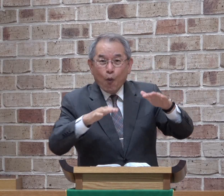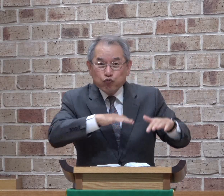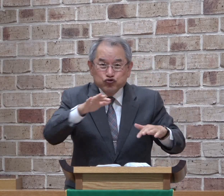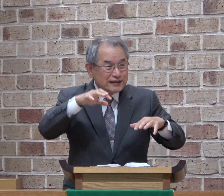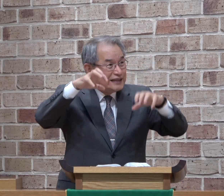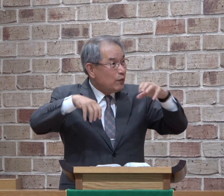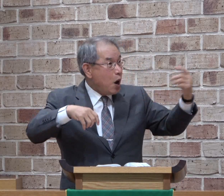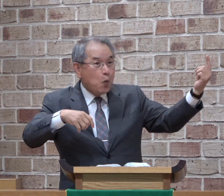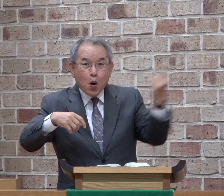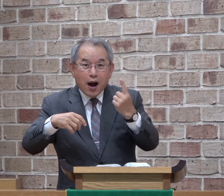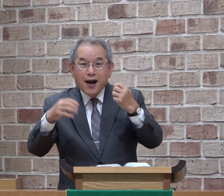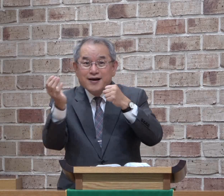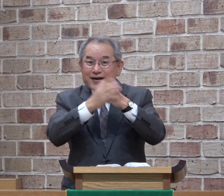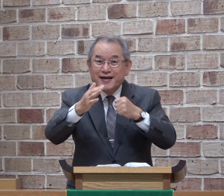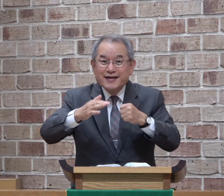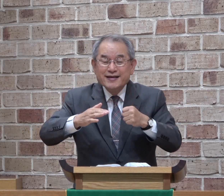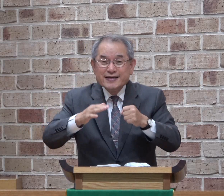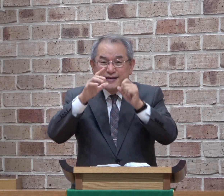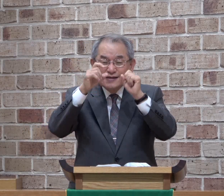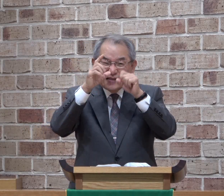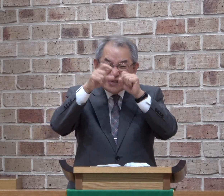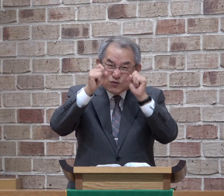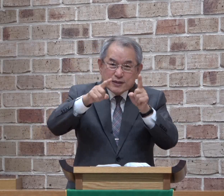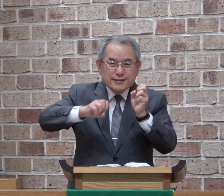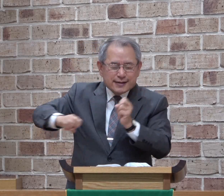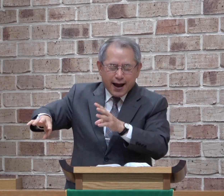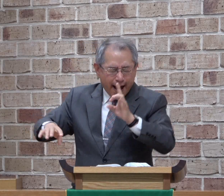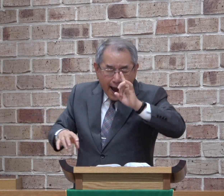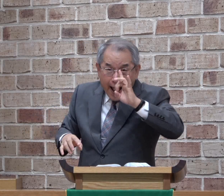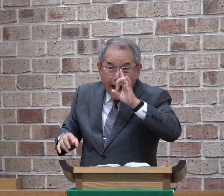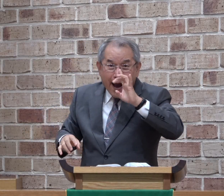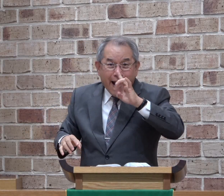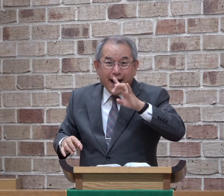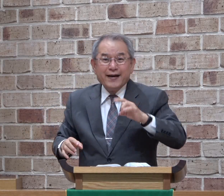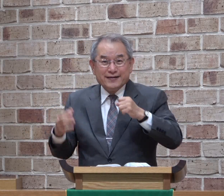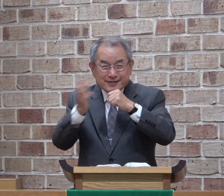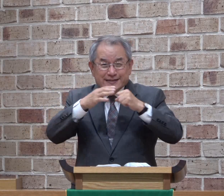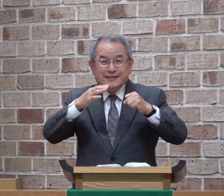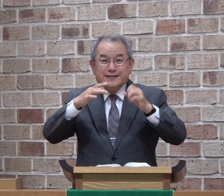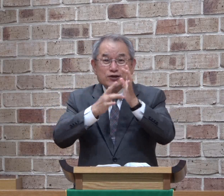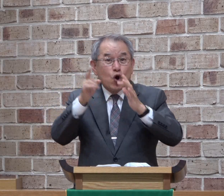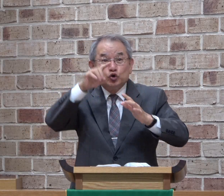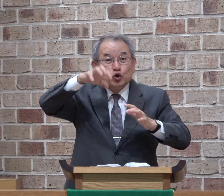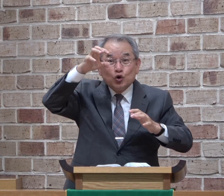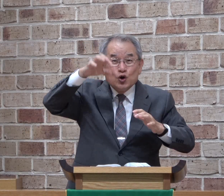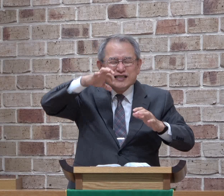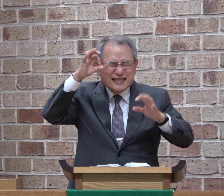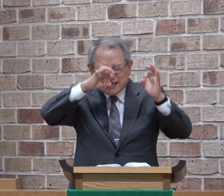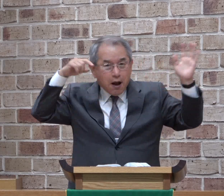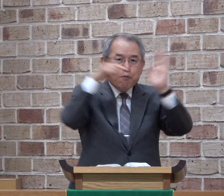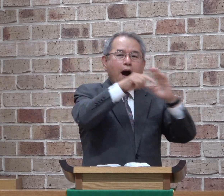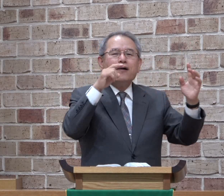우리 지방에 오신다. 이 기회를 잃어버리면 안 된다. 그래서 예수님을 찾아온